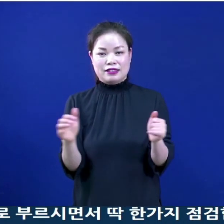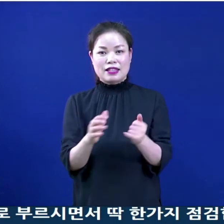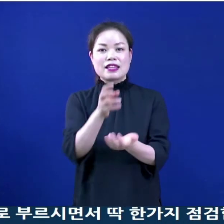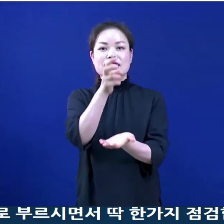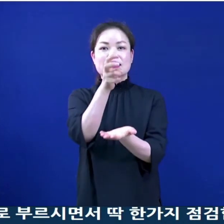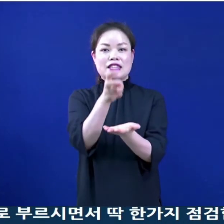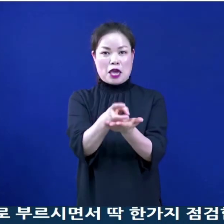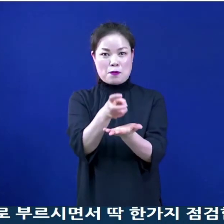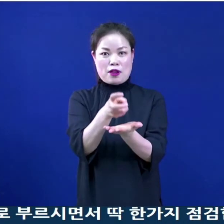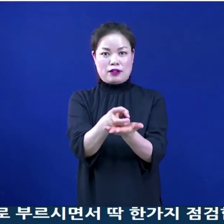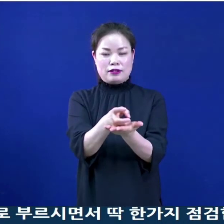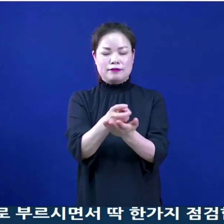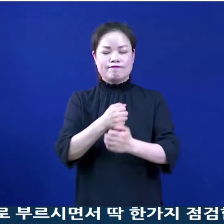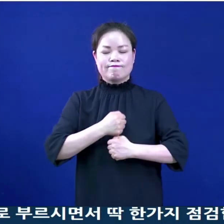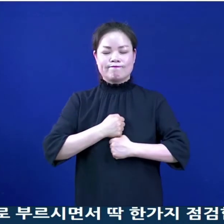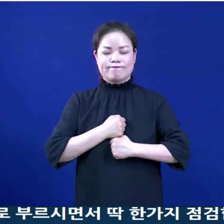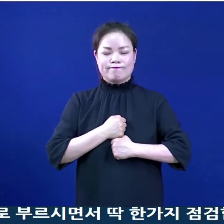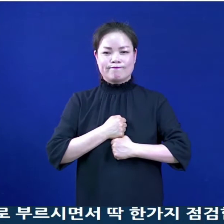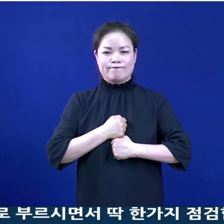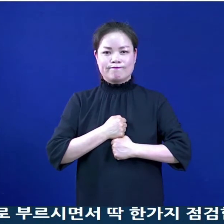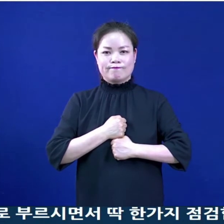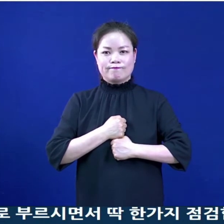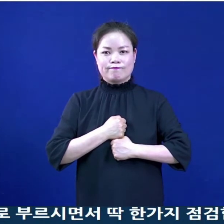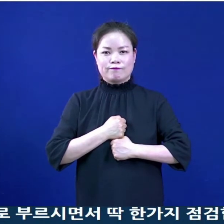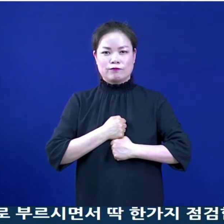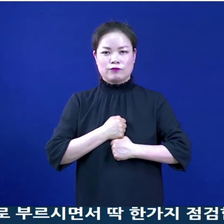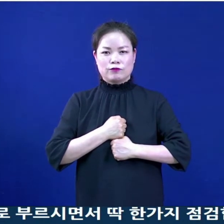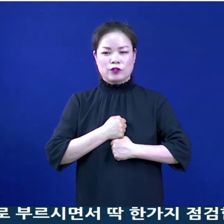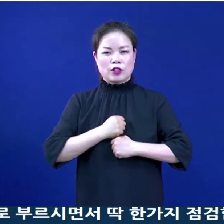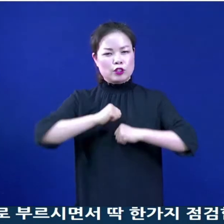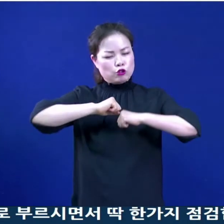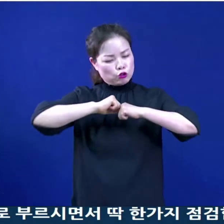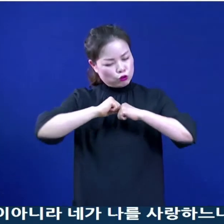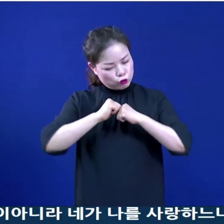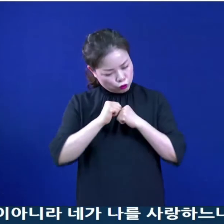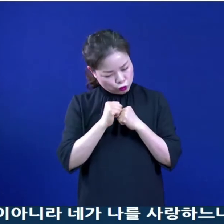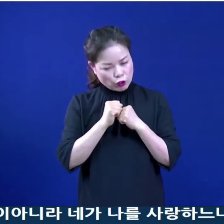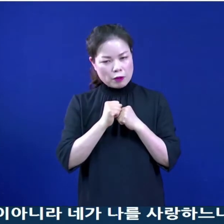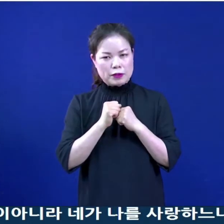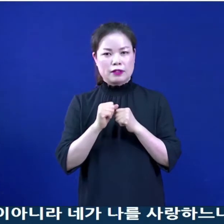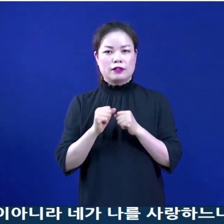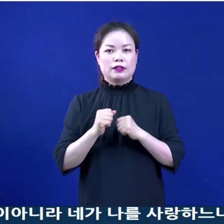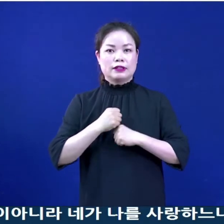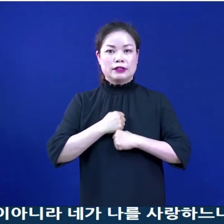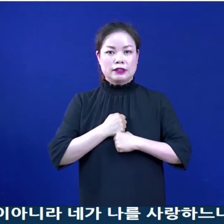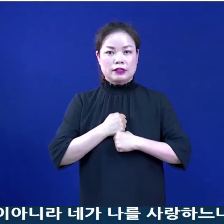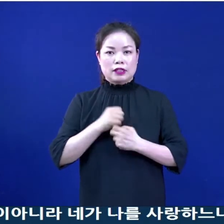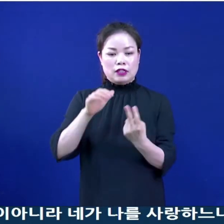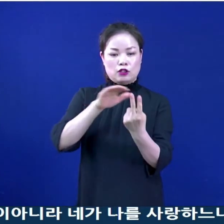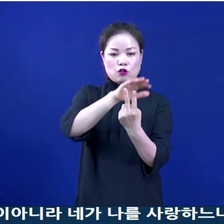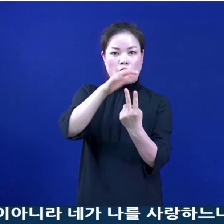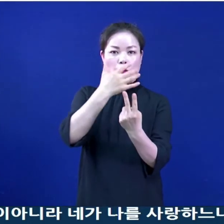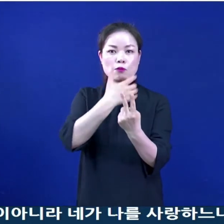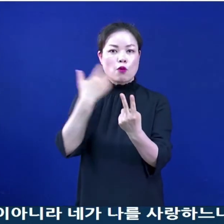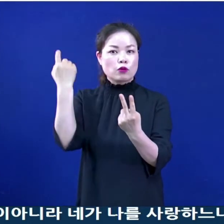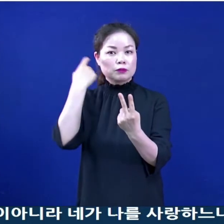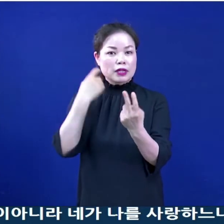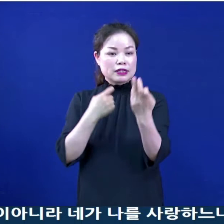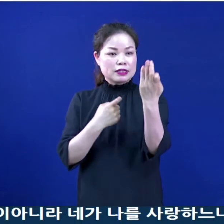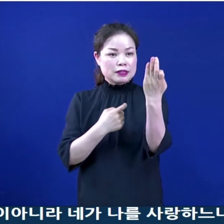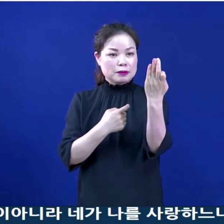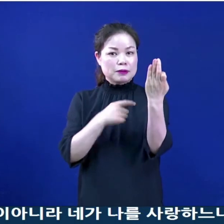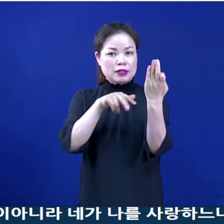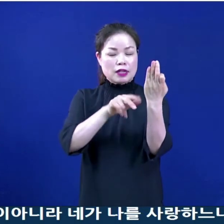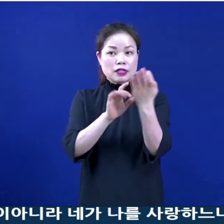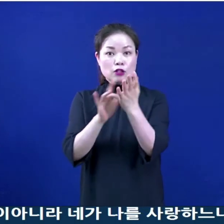계명을 지켜요. 그것도 순종하면서 지킵니다. 요한복음 14장에 많이 나오는 얘기입니다.